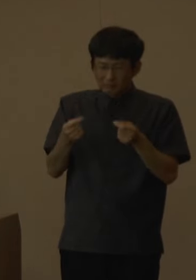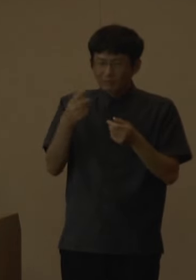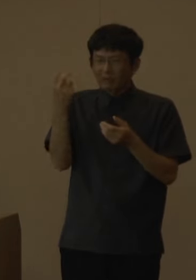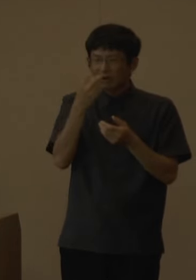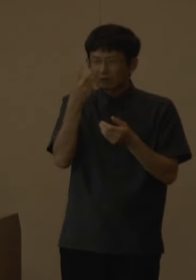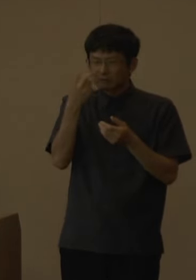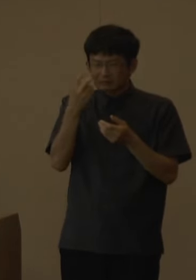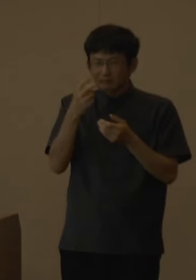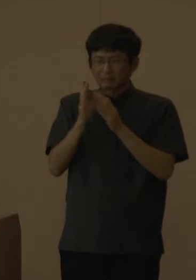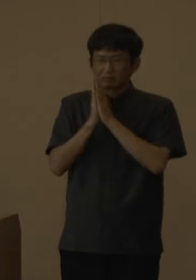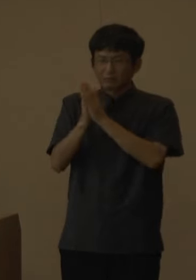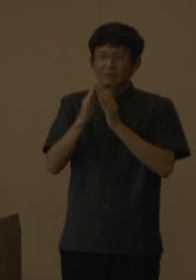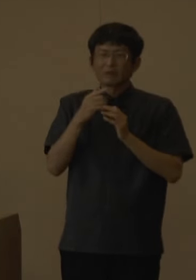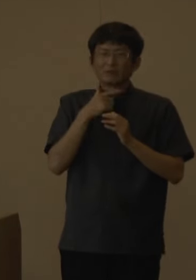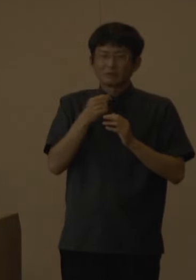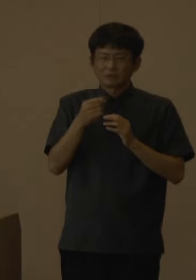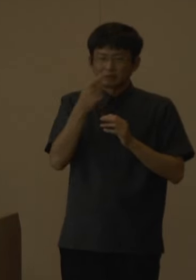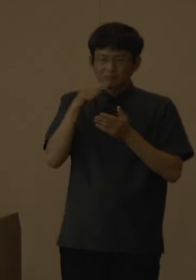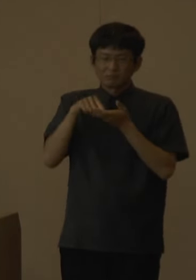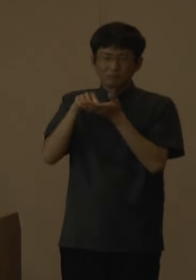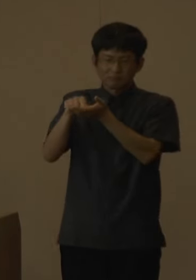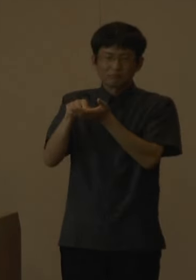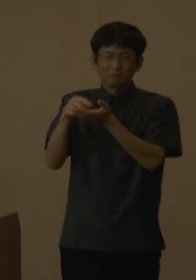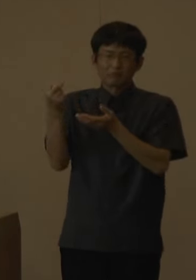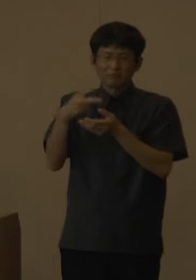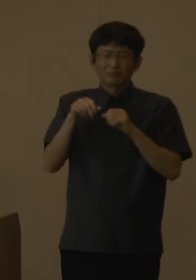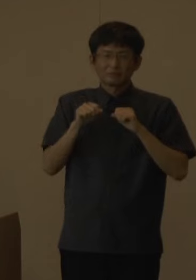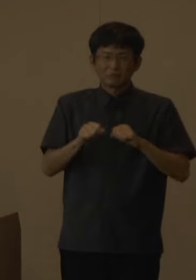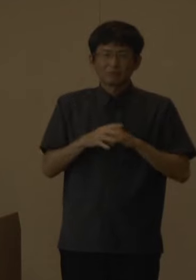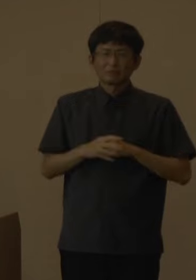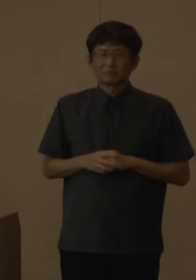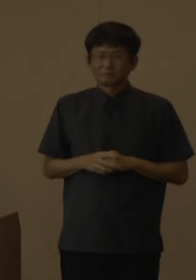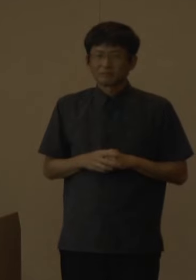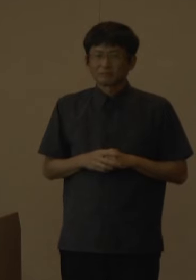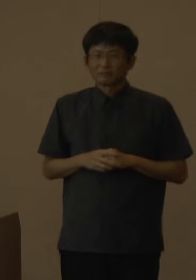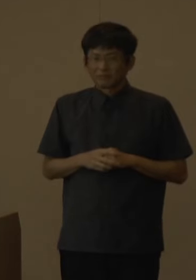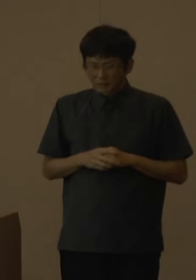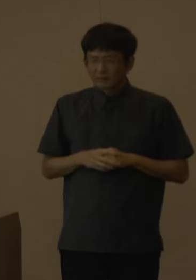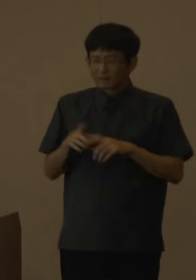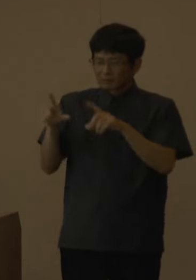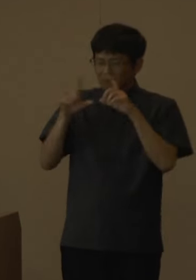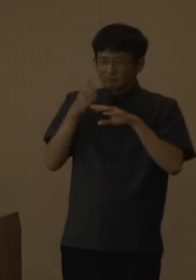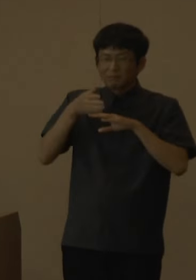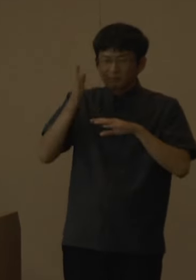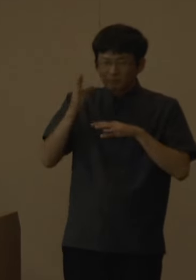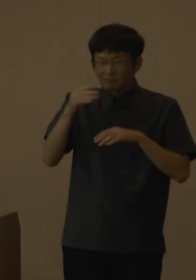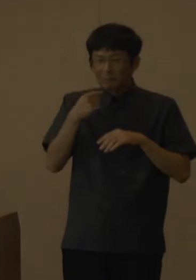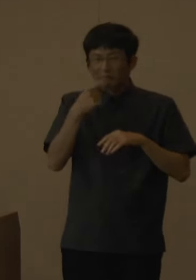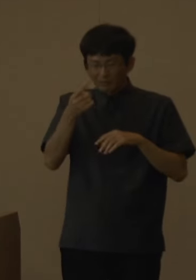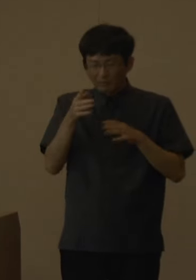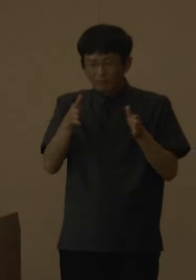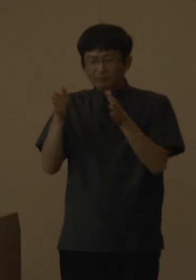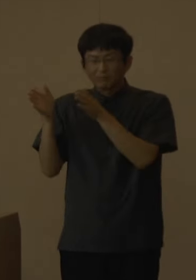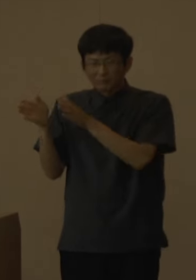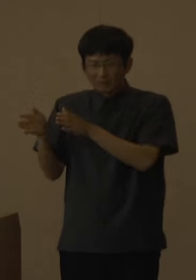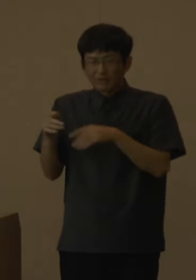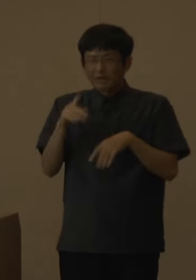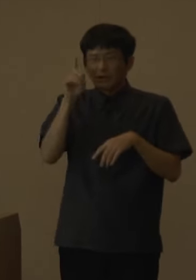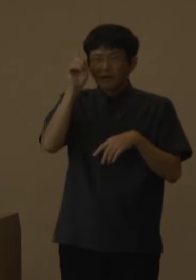きたいというように申し入れたいと思います。 ありがとうございます。もう一点ちょっと話変わるんですが、明